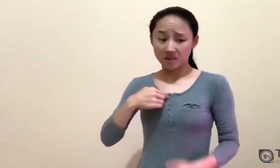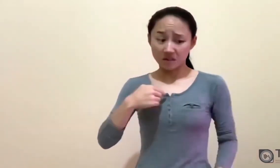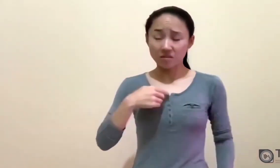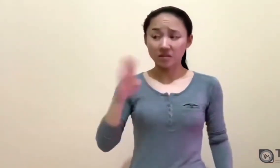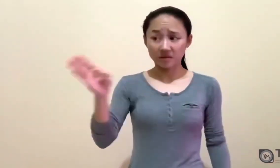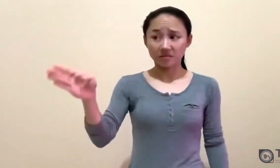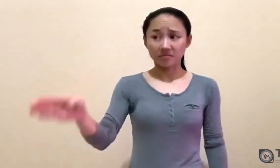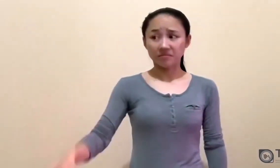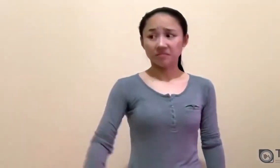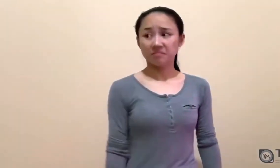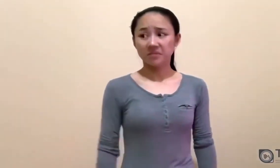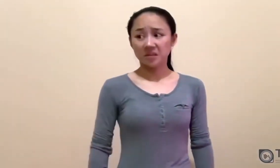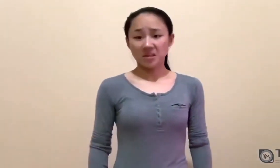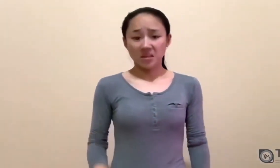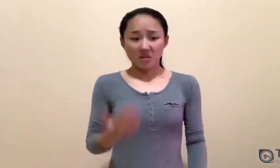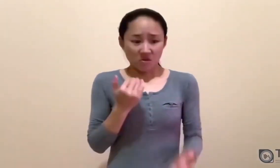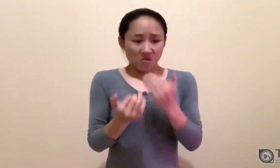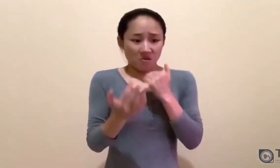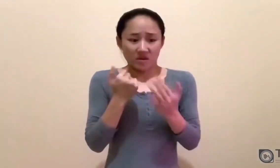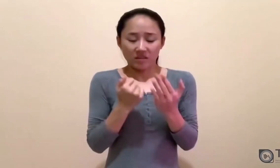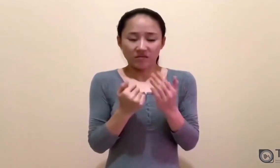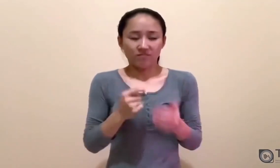você não conseguiu comer, né?